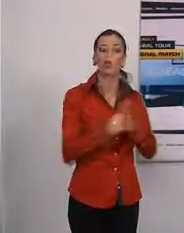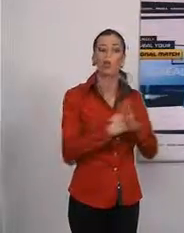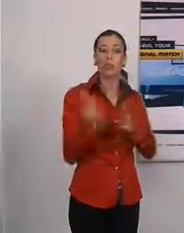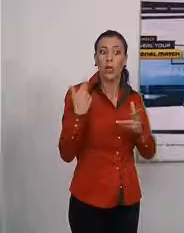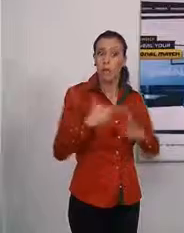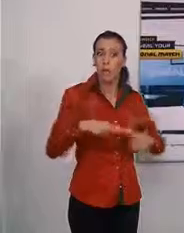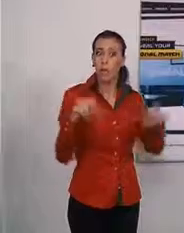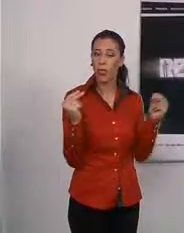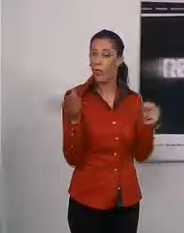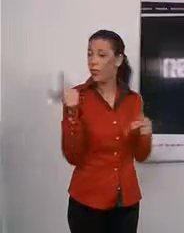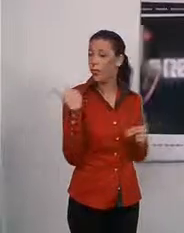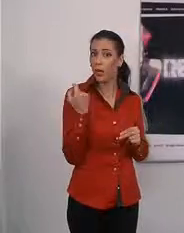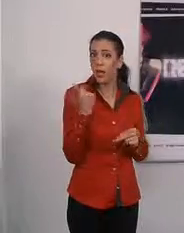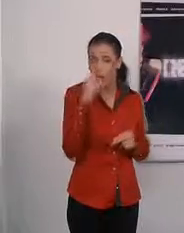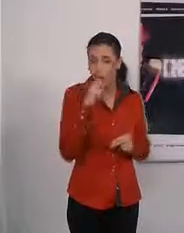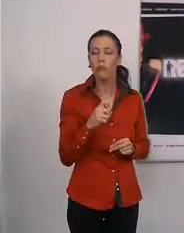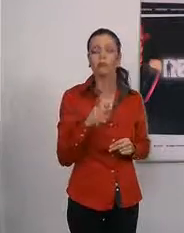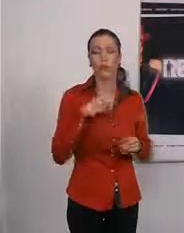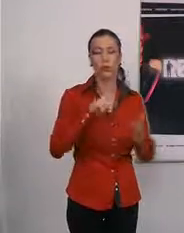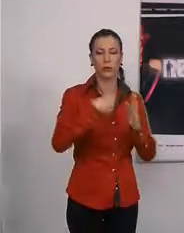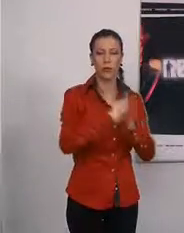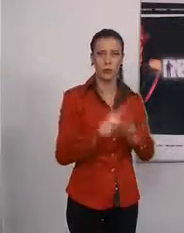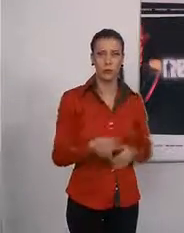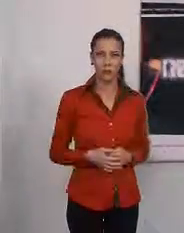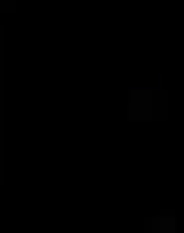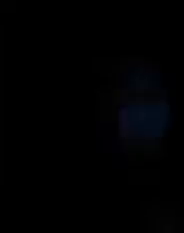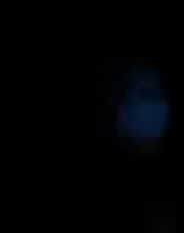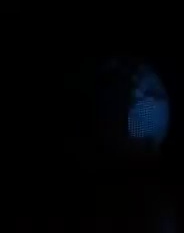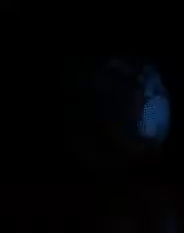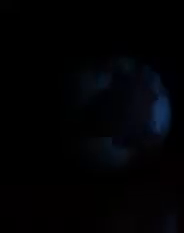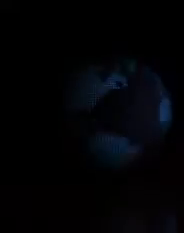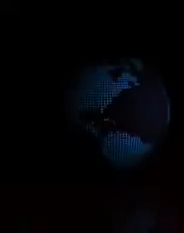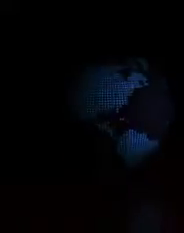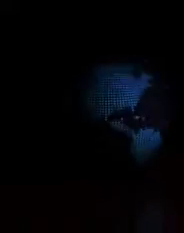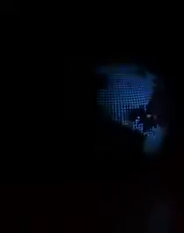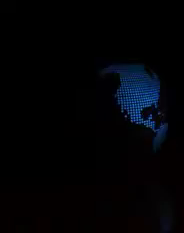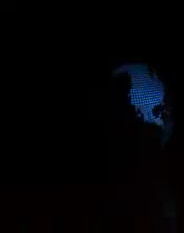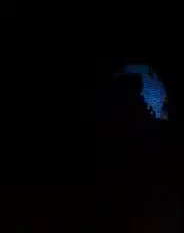la hayan finalizado hace un par de años. Thank you.